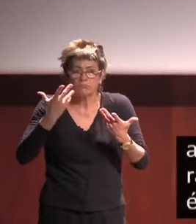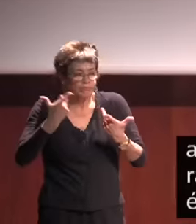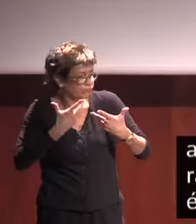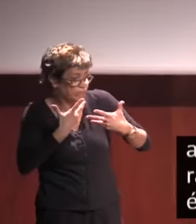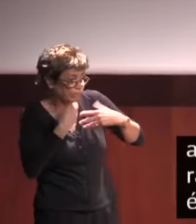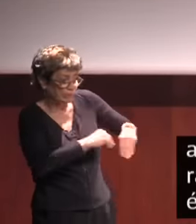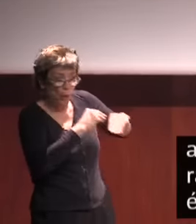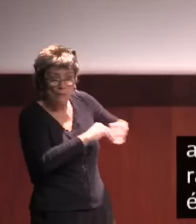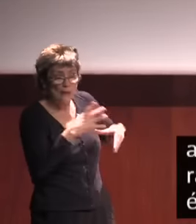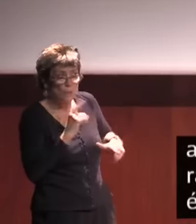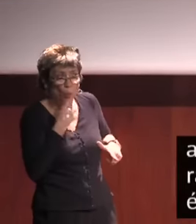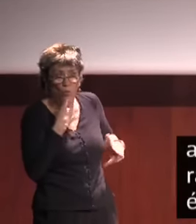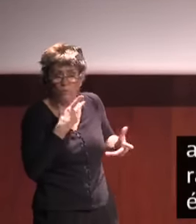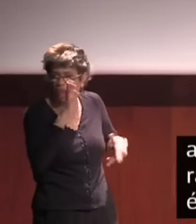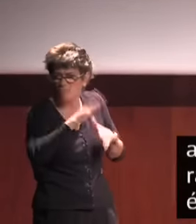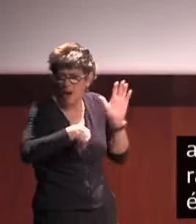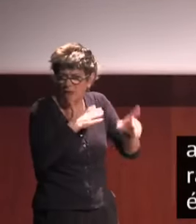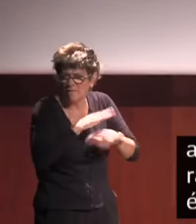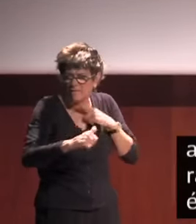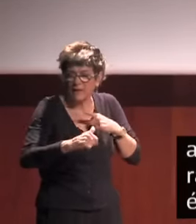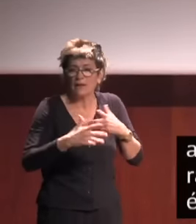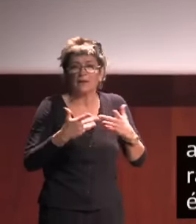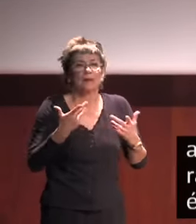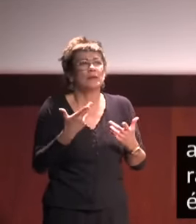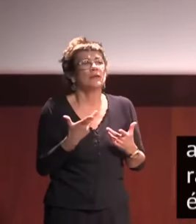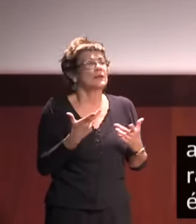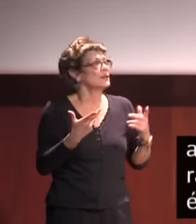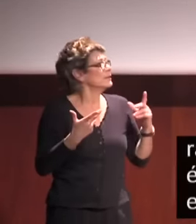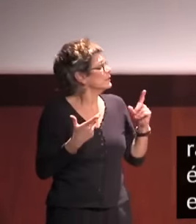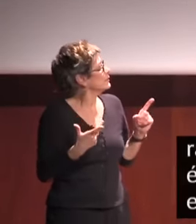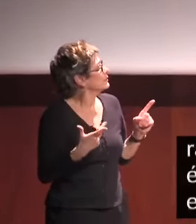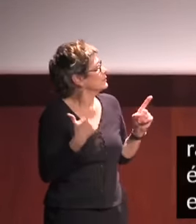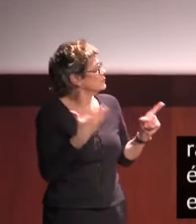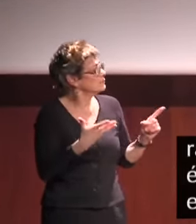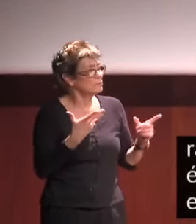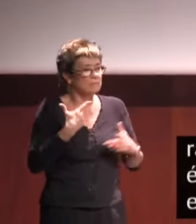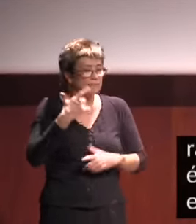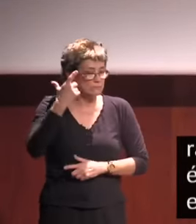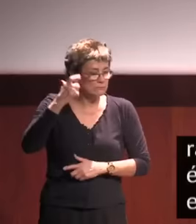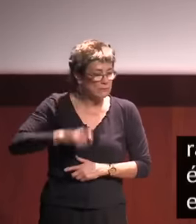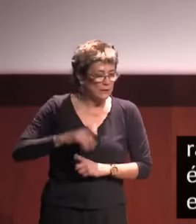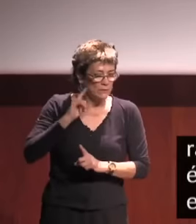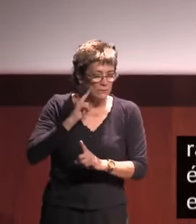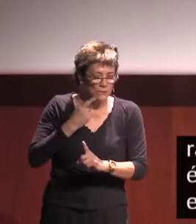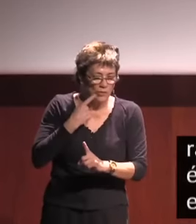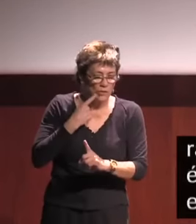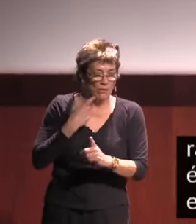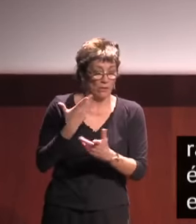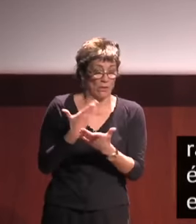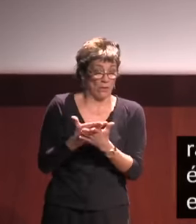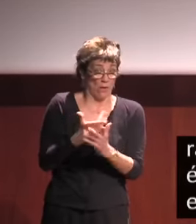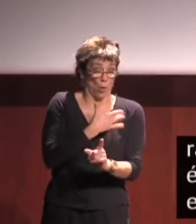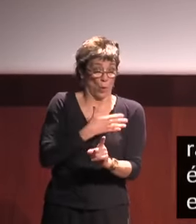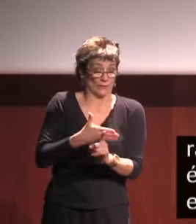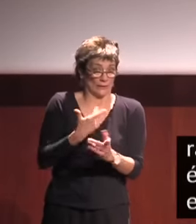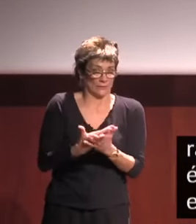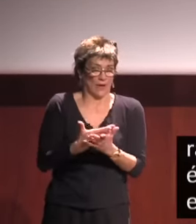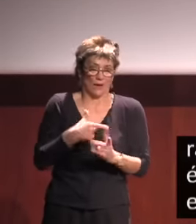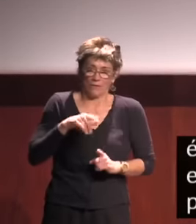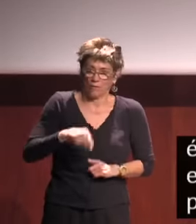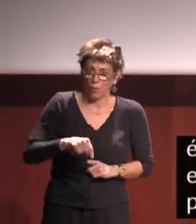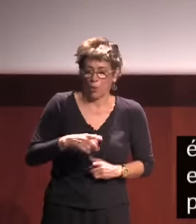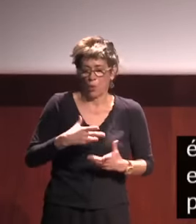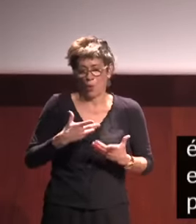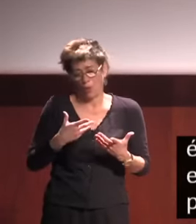sourds. Devenir l'auteur de son récit autobiographique quand on est une personne sourde dans ce contexte-là exige tout d'abord